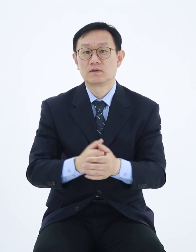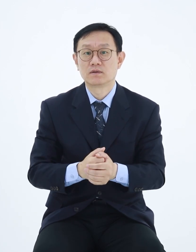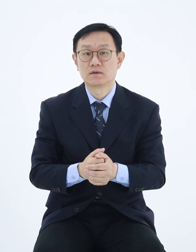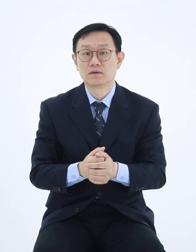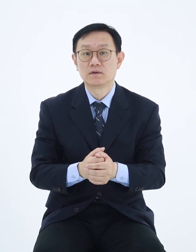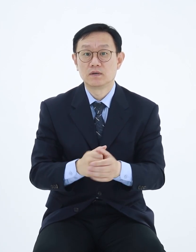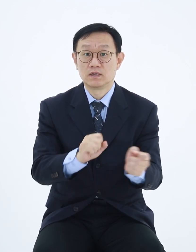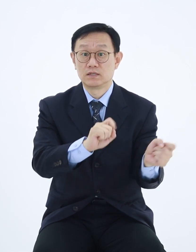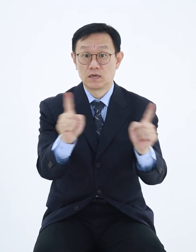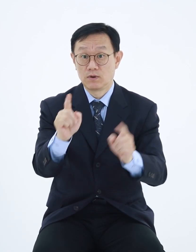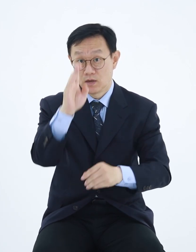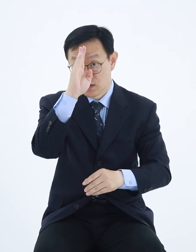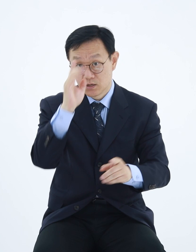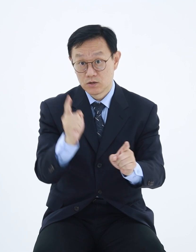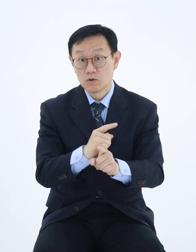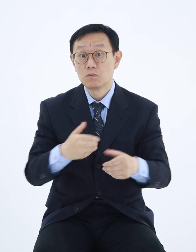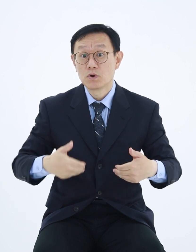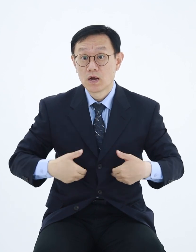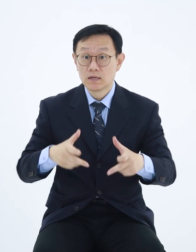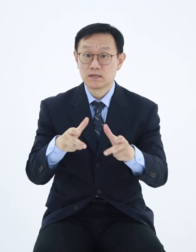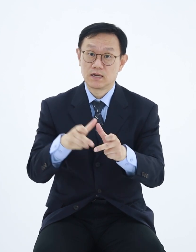치료가 필요한 장애인 이야기